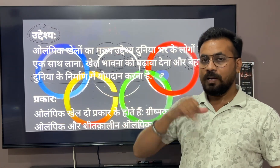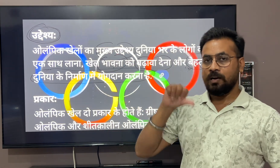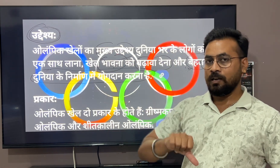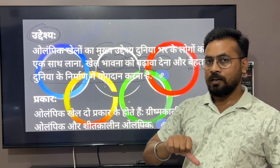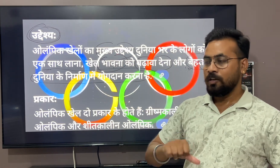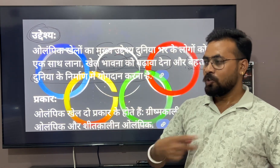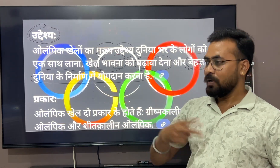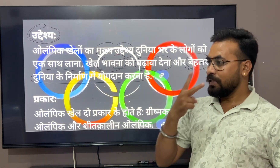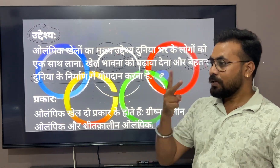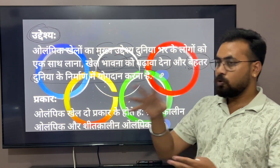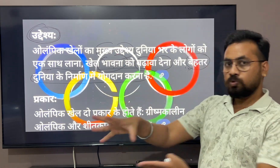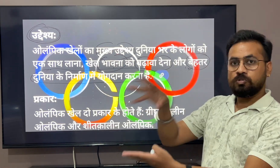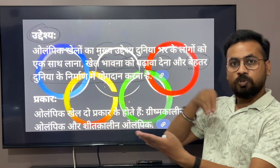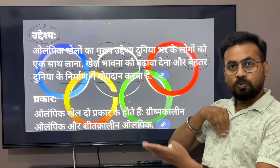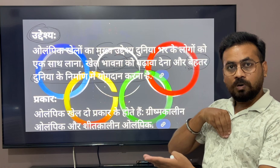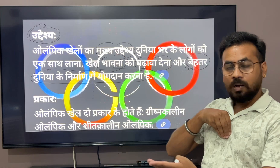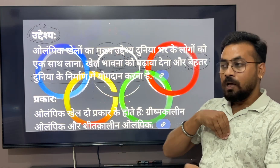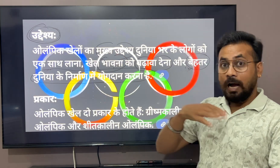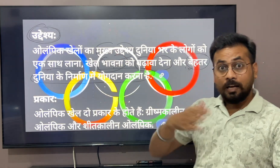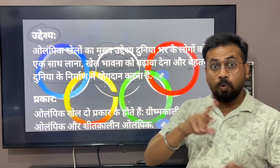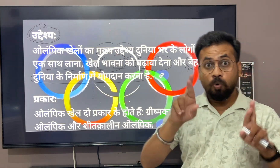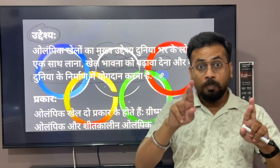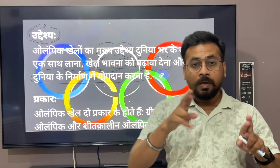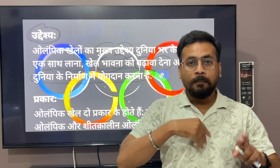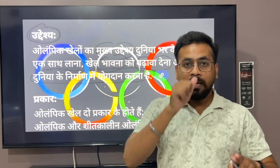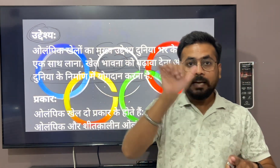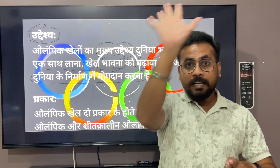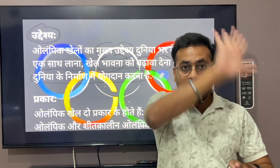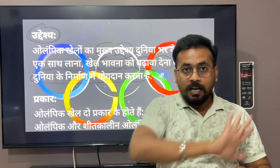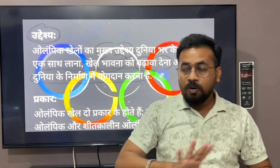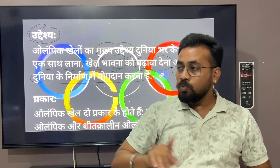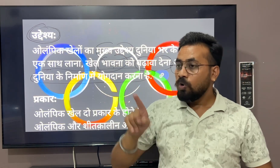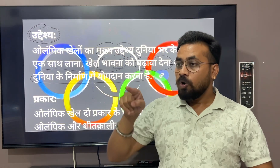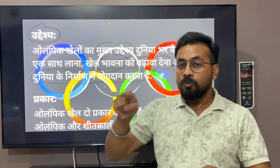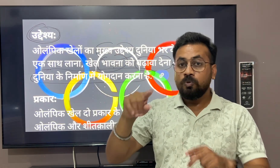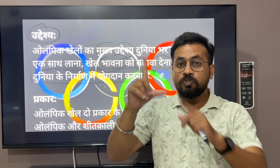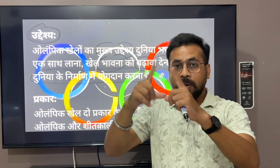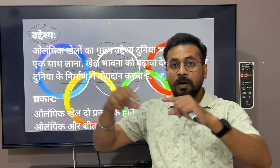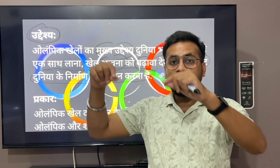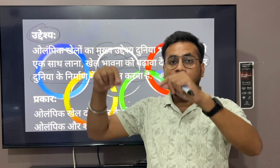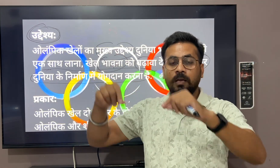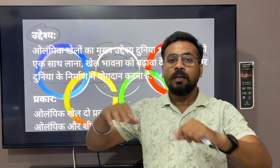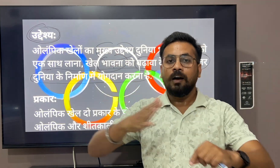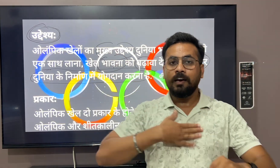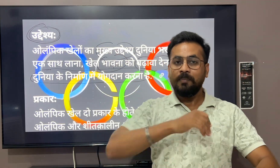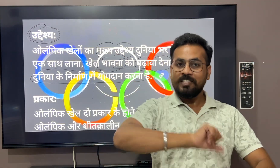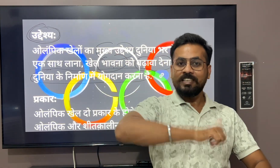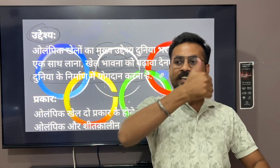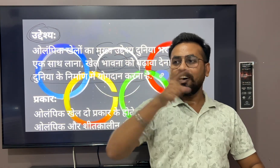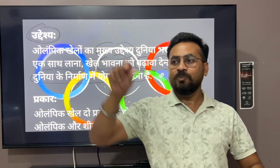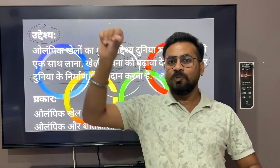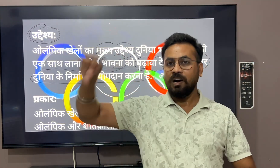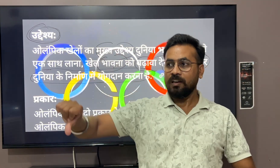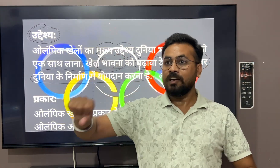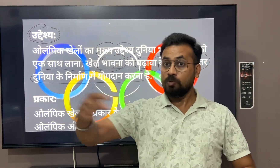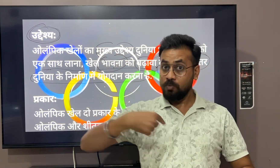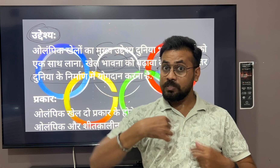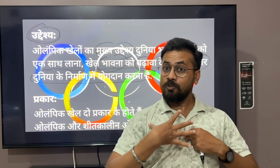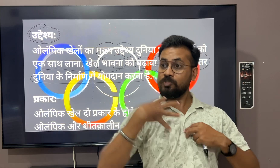गया, मैं देख कर उसको सीखूंगा। अगर मैं इंडिया का हूँ और वो जापान का है, अगर मैं जीत गया और वो हार गया तो मुझसे कुछ